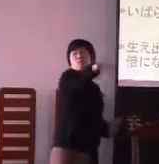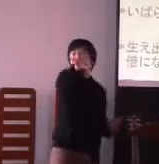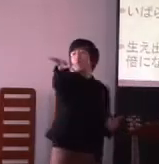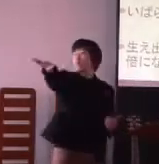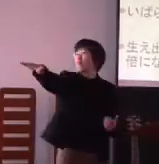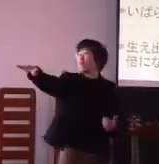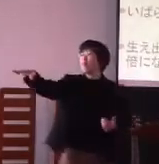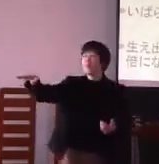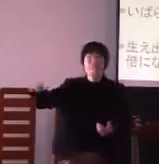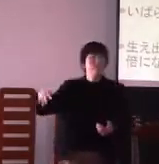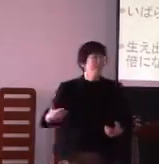みんな